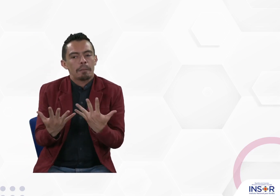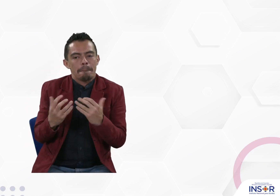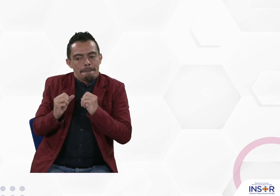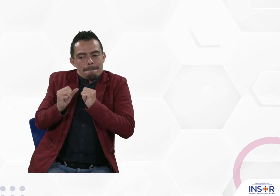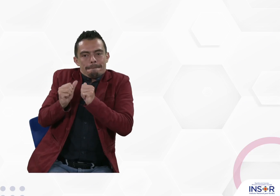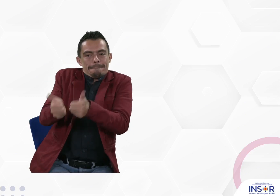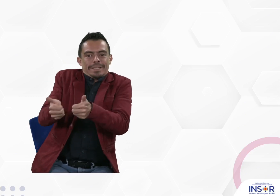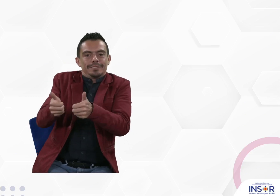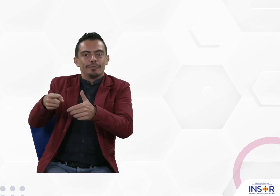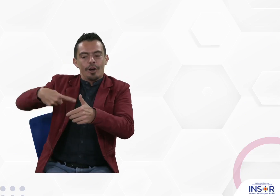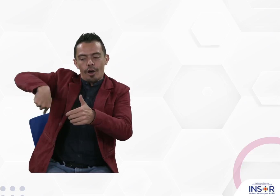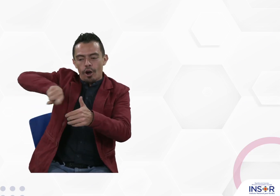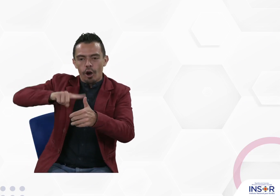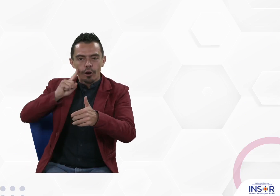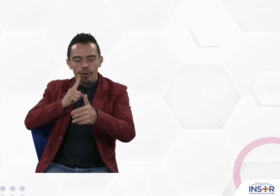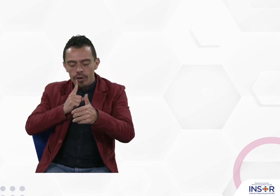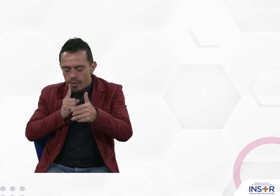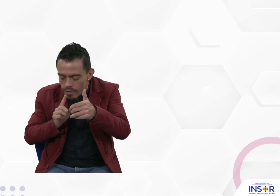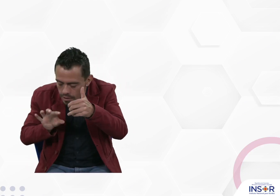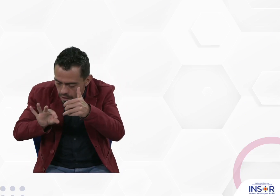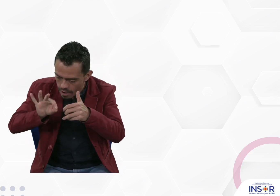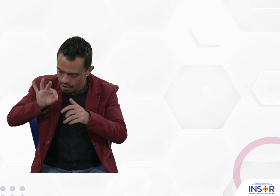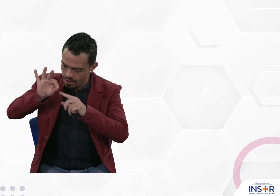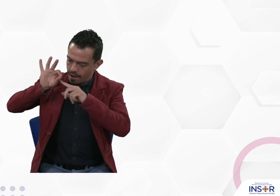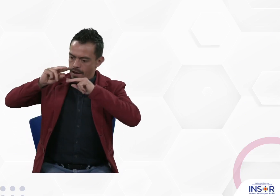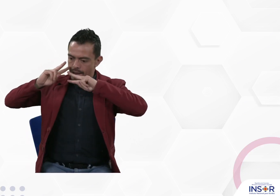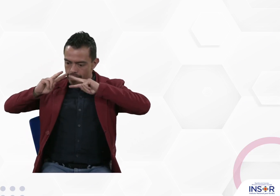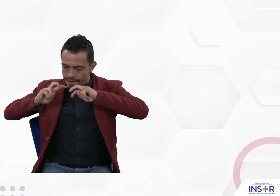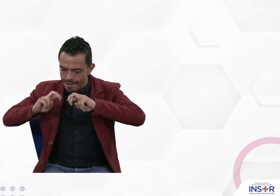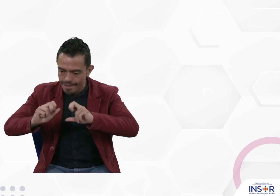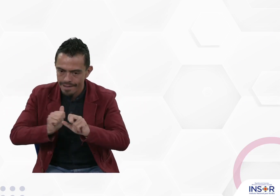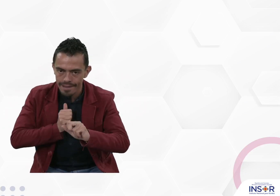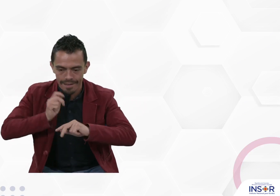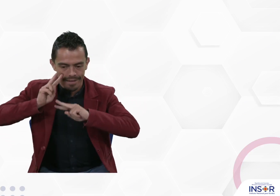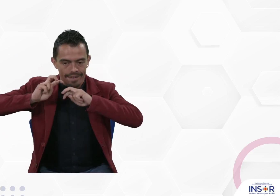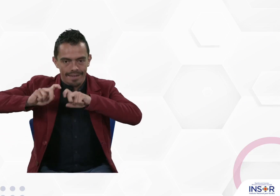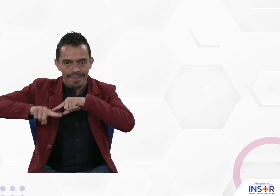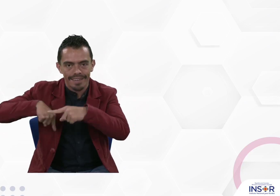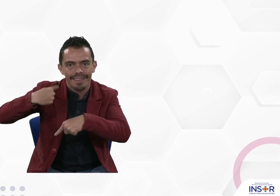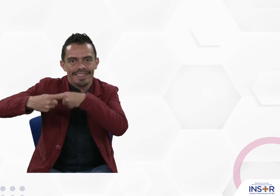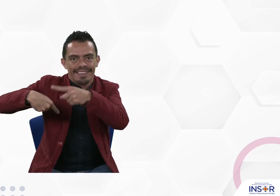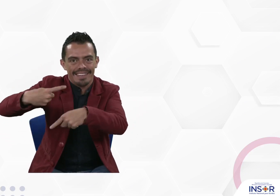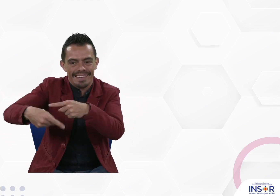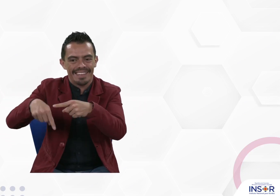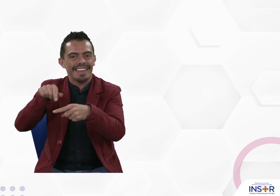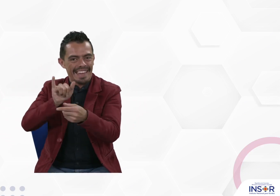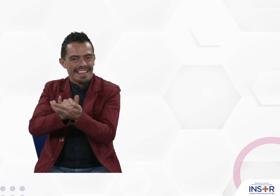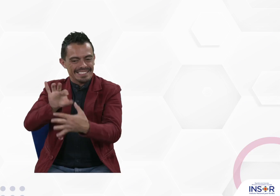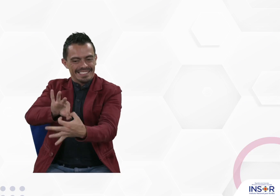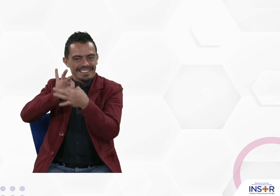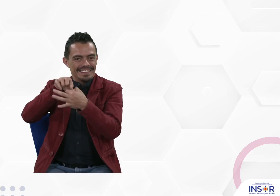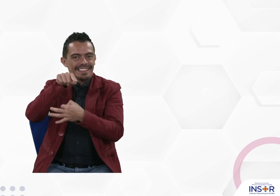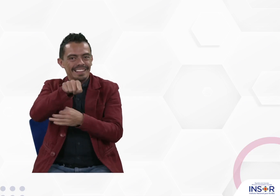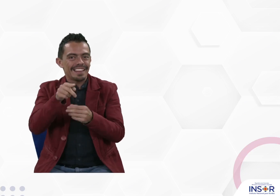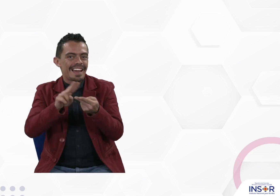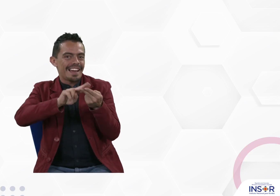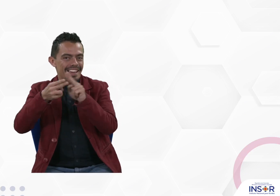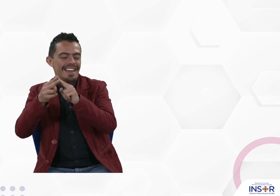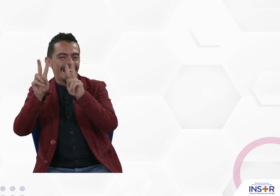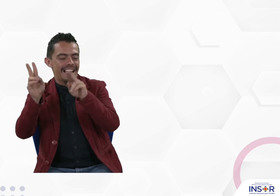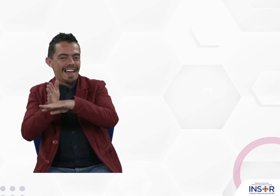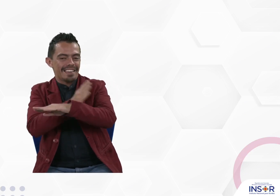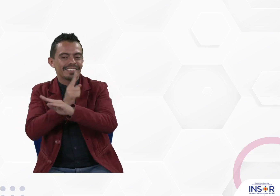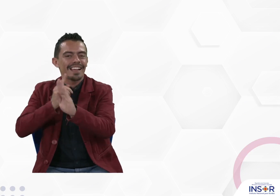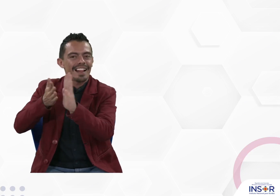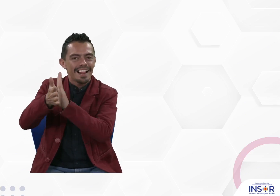que apasionarnos desde la comunidad sordo, esa mismidad desde los sordos para procesos también de investigación y replicarlos también